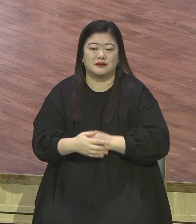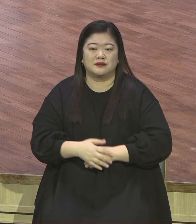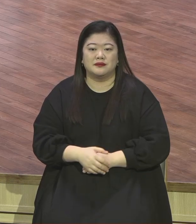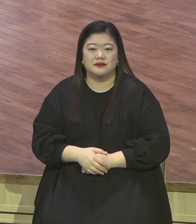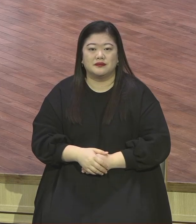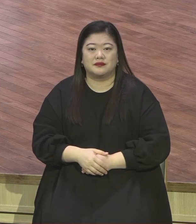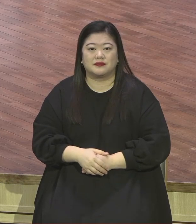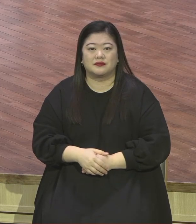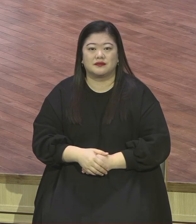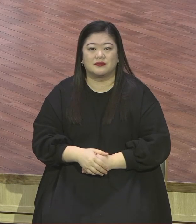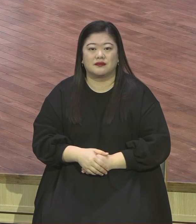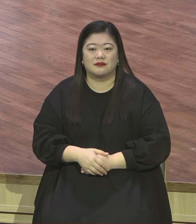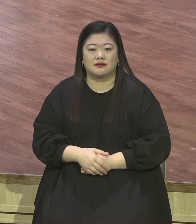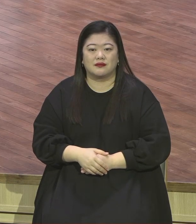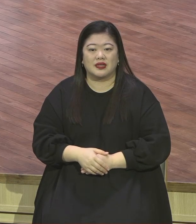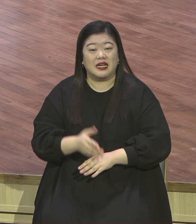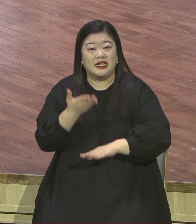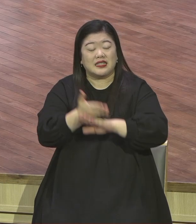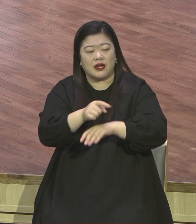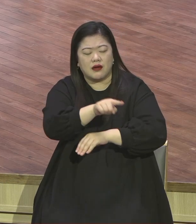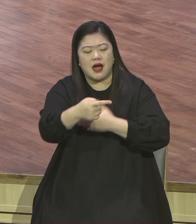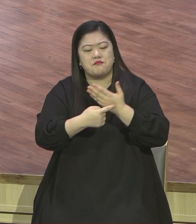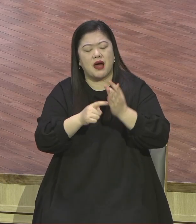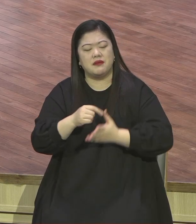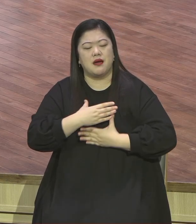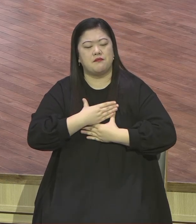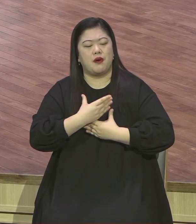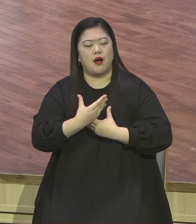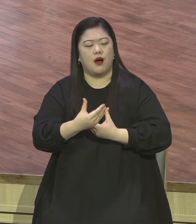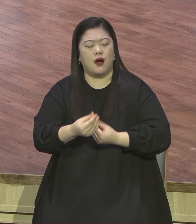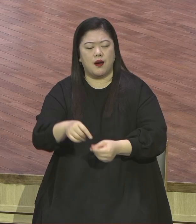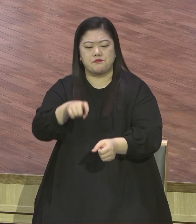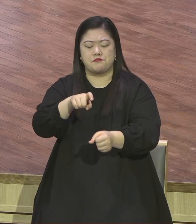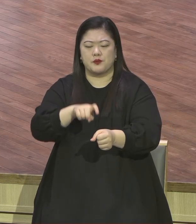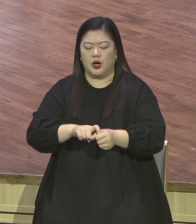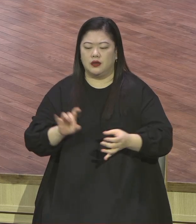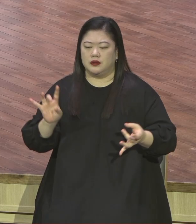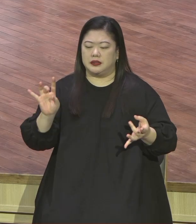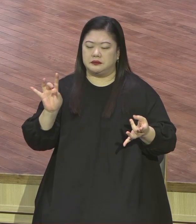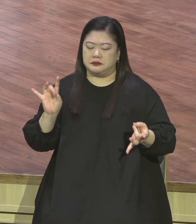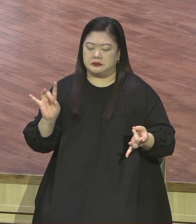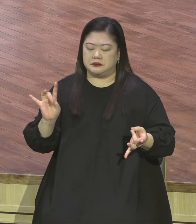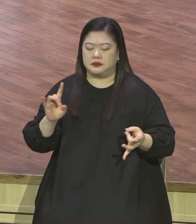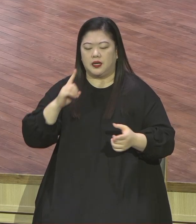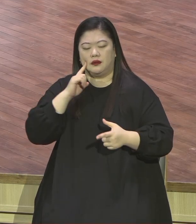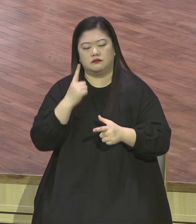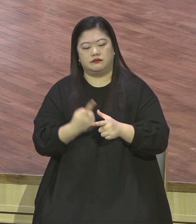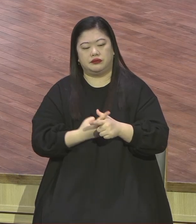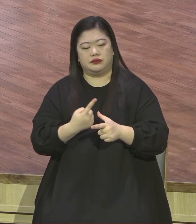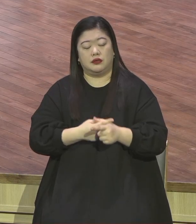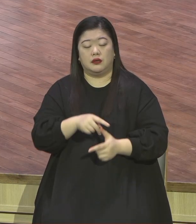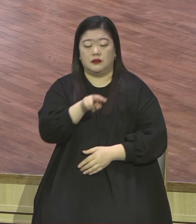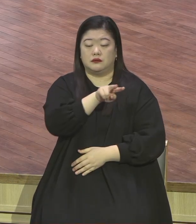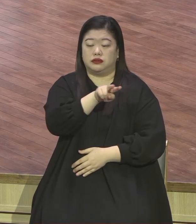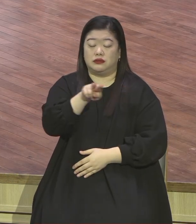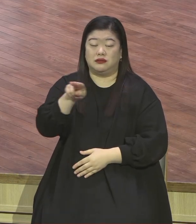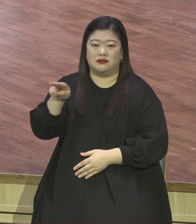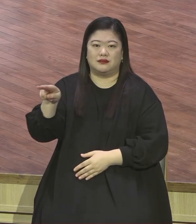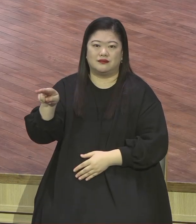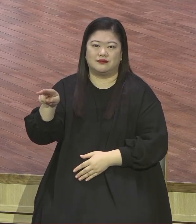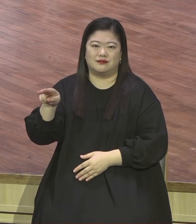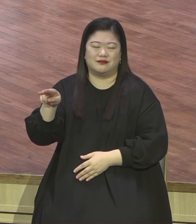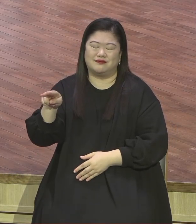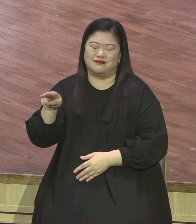다른데 여러분이 평안을 얻으려고 노력 소용없어요. 여러분 예수 안에만 안식인 줄 믿으시기 바랍니다.